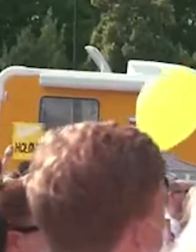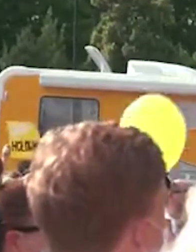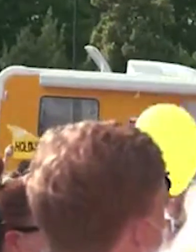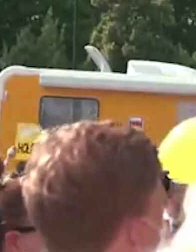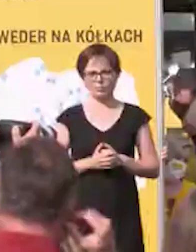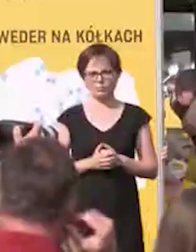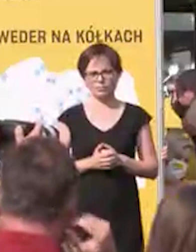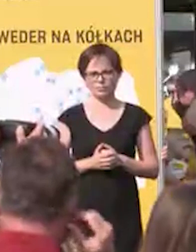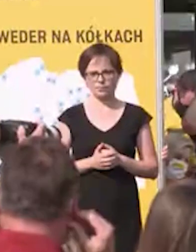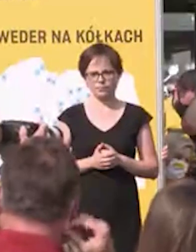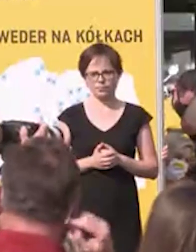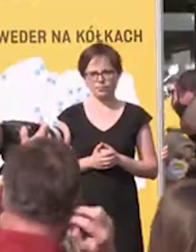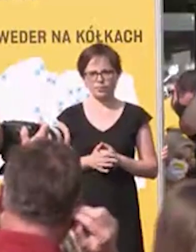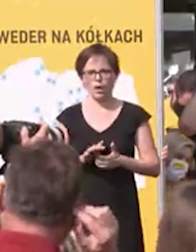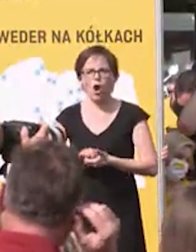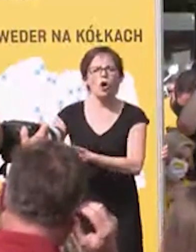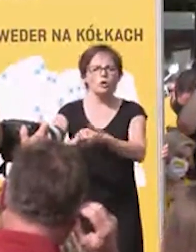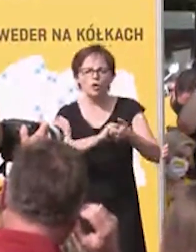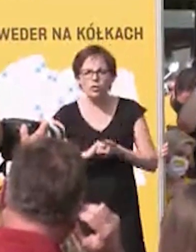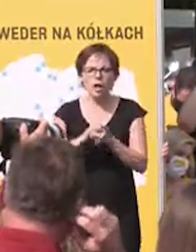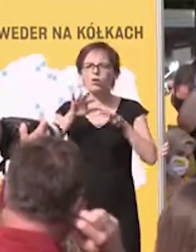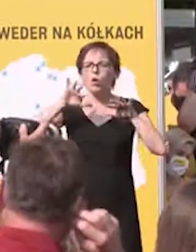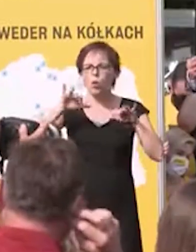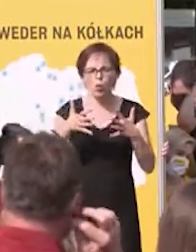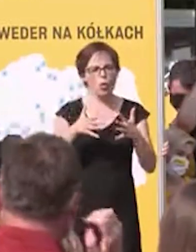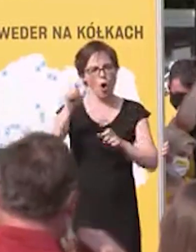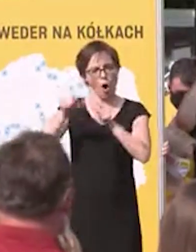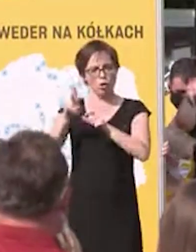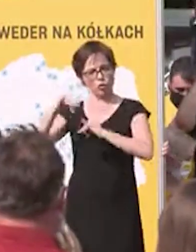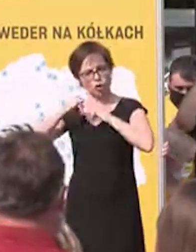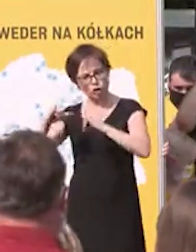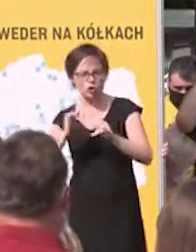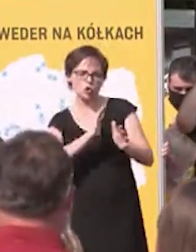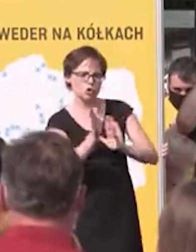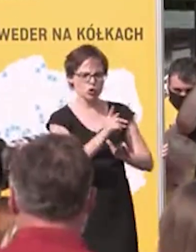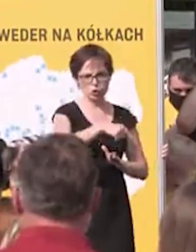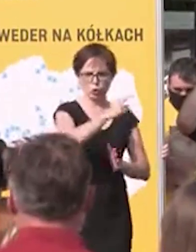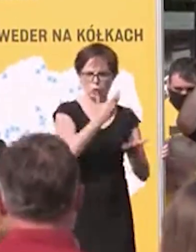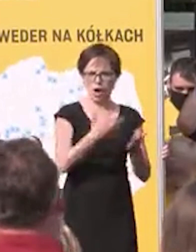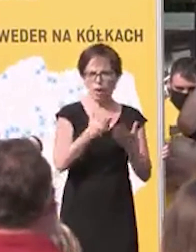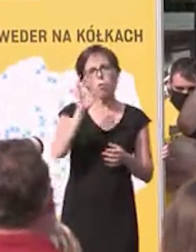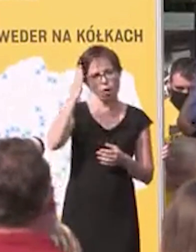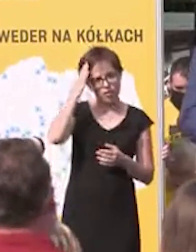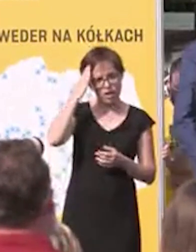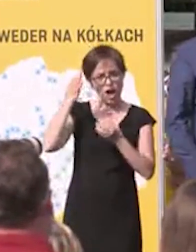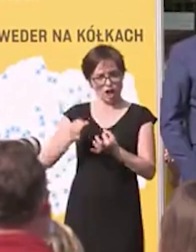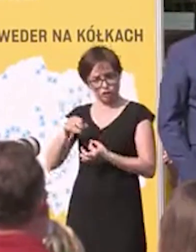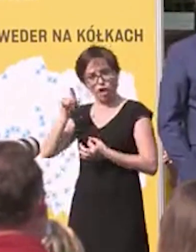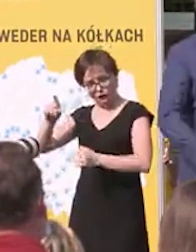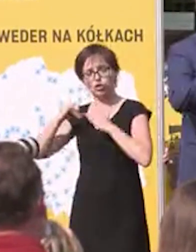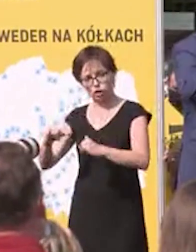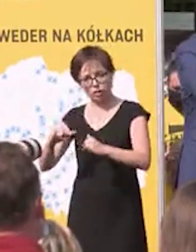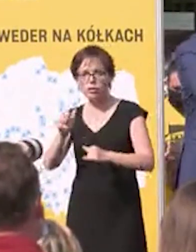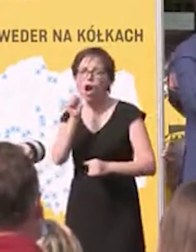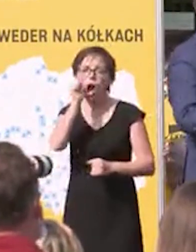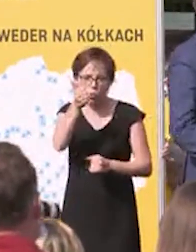Takim, w którym najsilniejsi dbają o tych słabszych, bo wiedzą, że dzisiaj oni są silni,